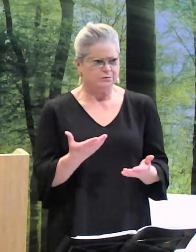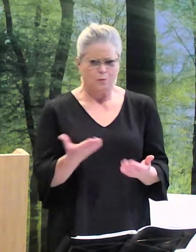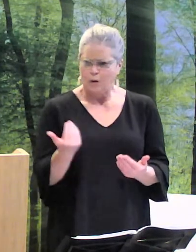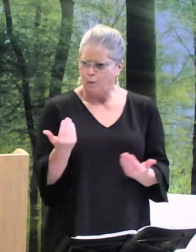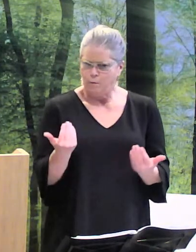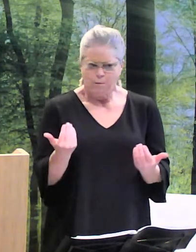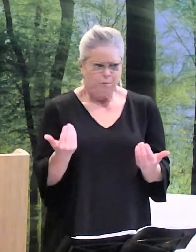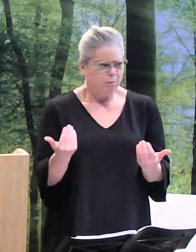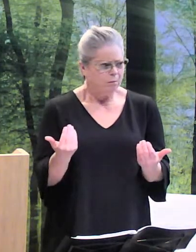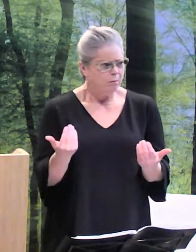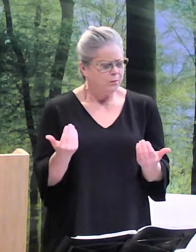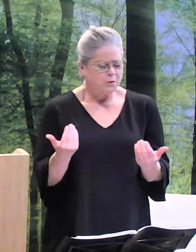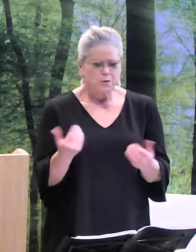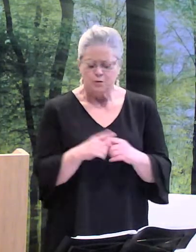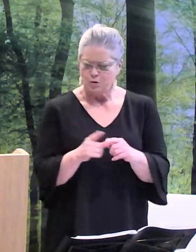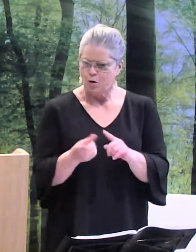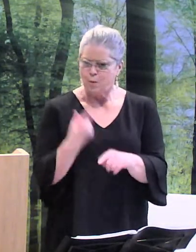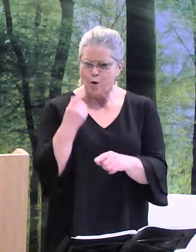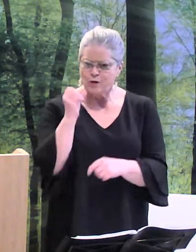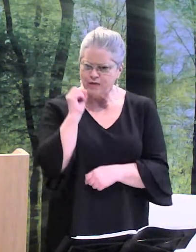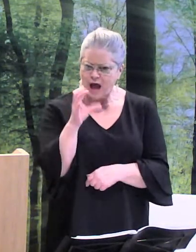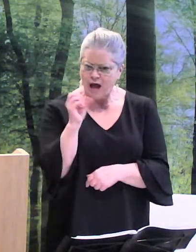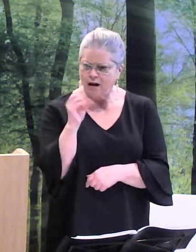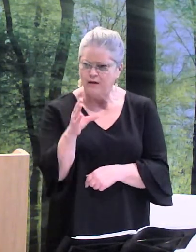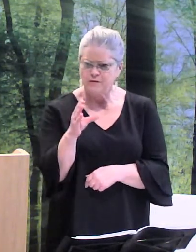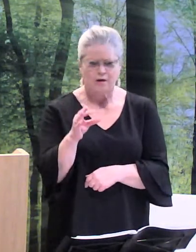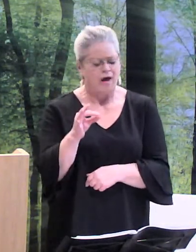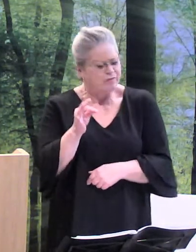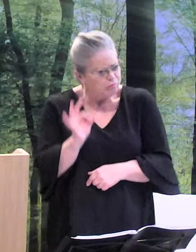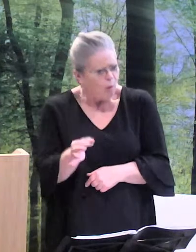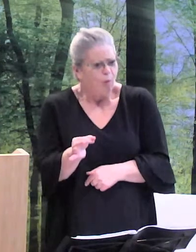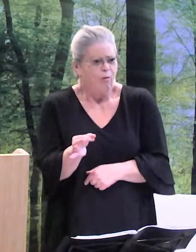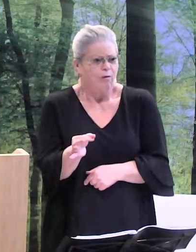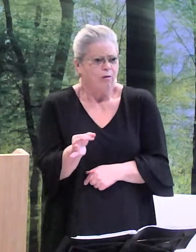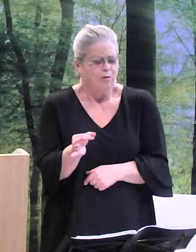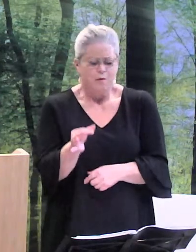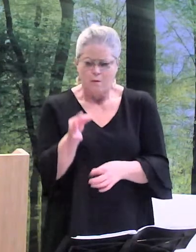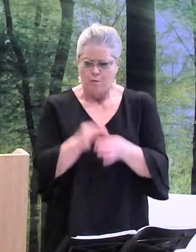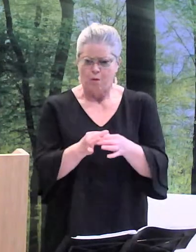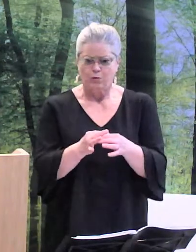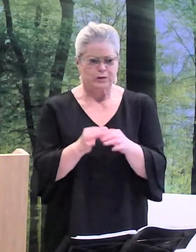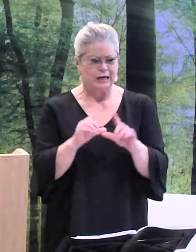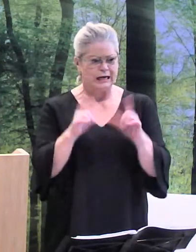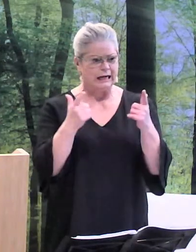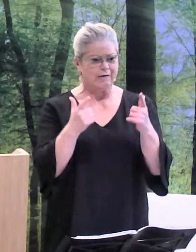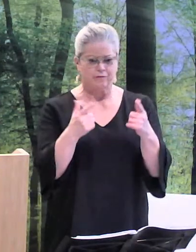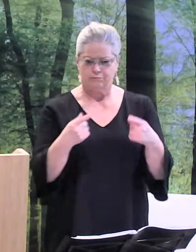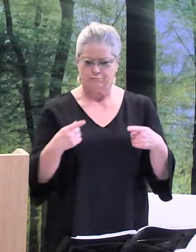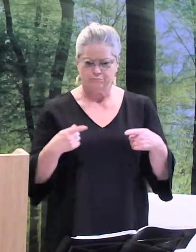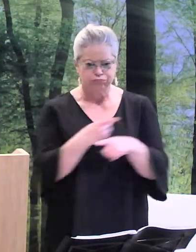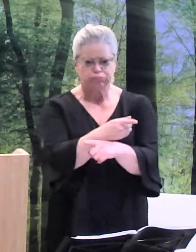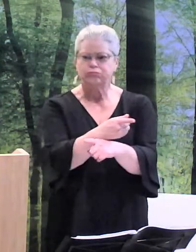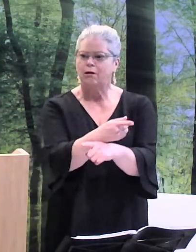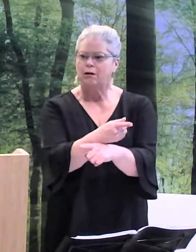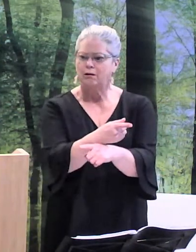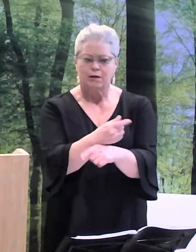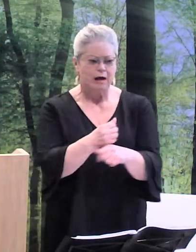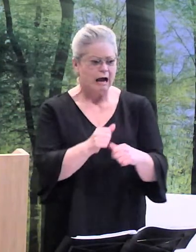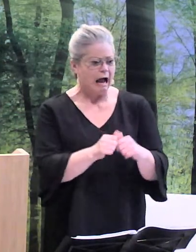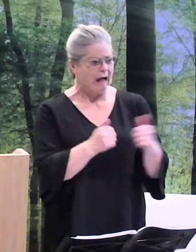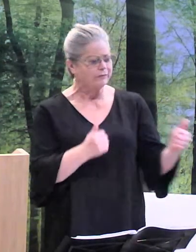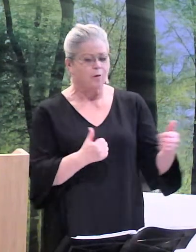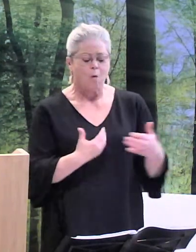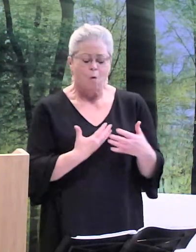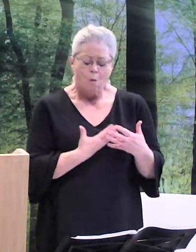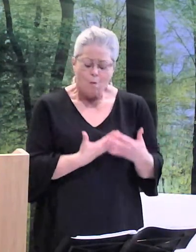Waarom? Het gebeurt dagelijks, en toch, plots wordt je leven dan doorkruist, en afscheid nemen weegt